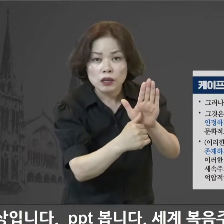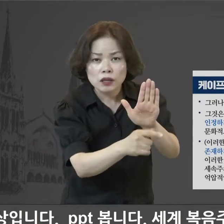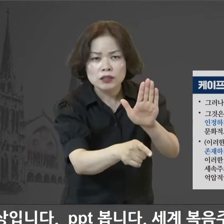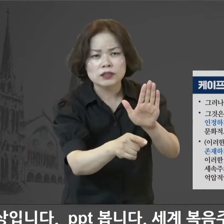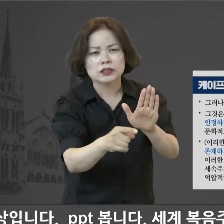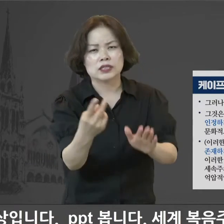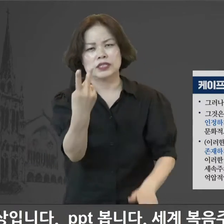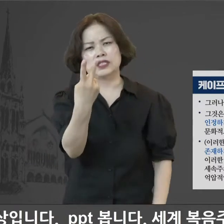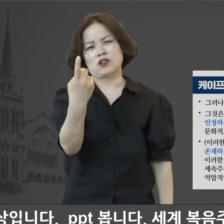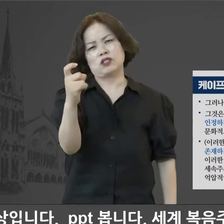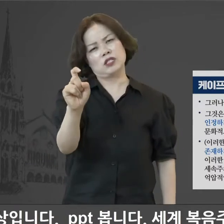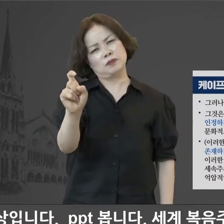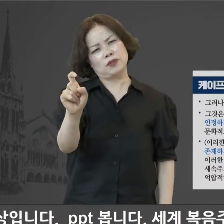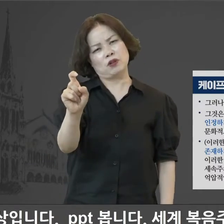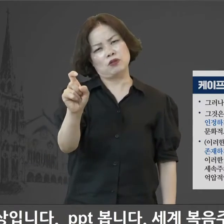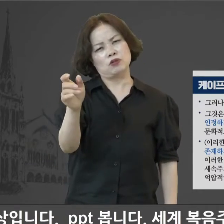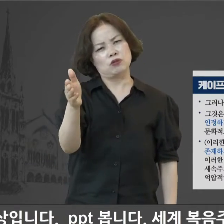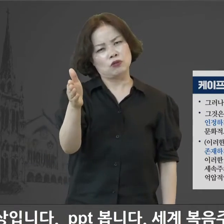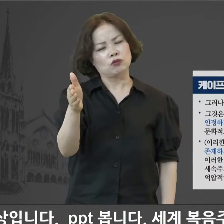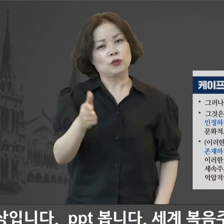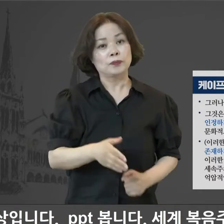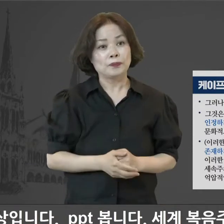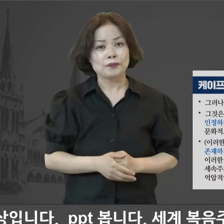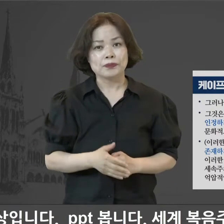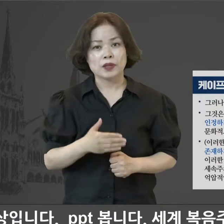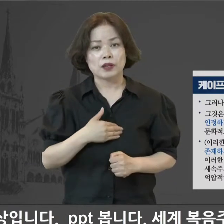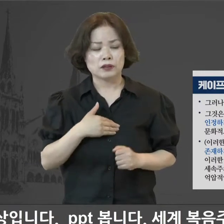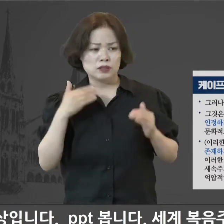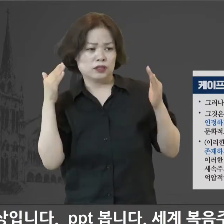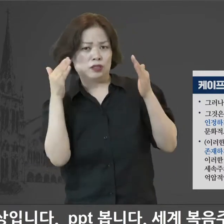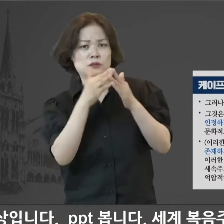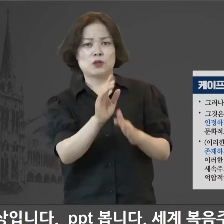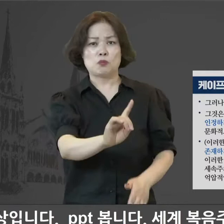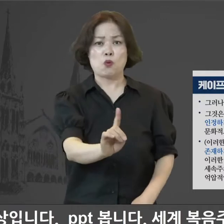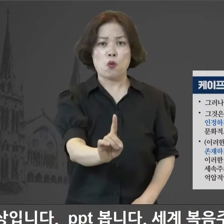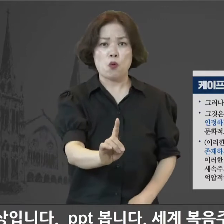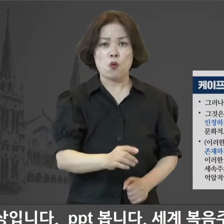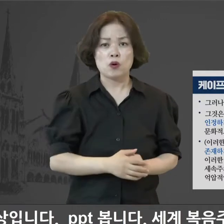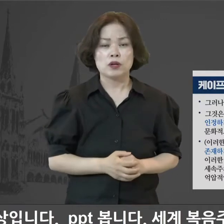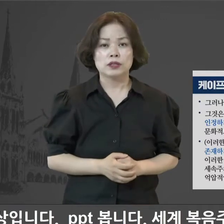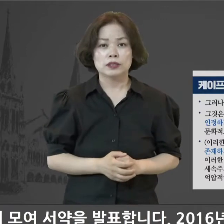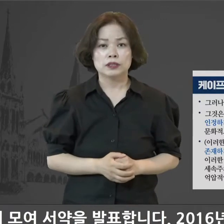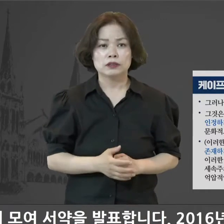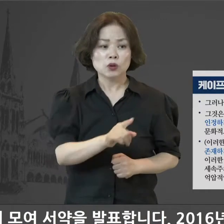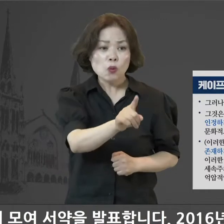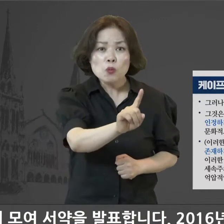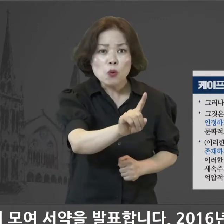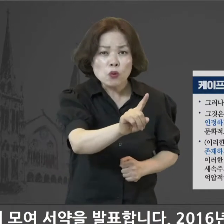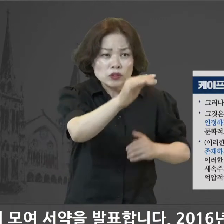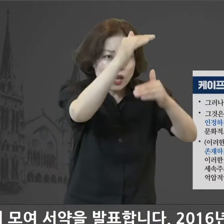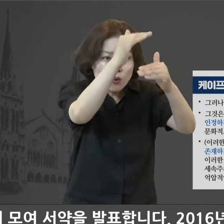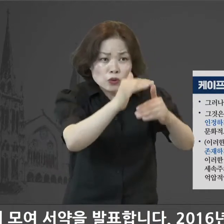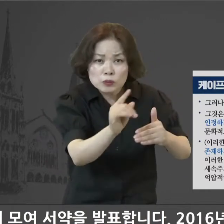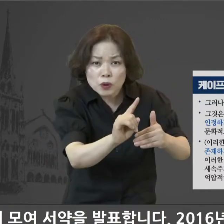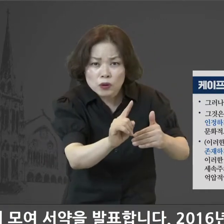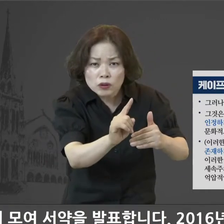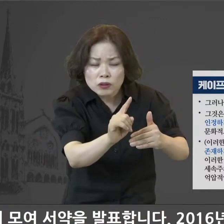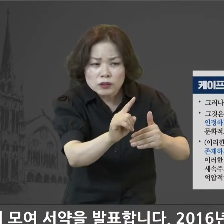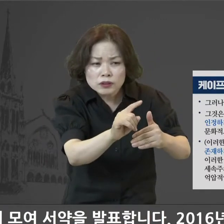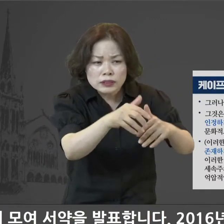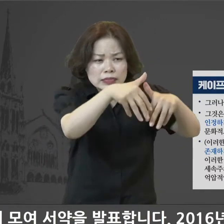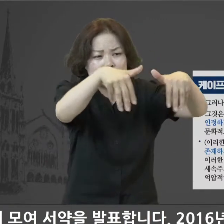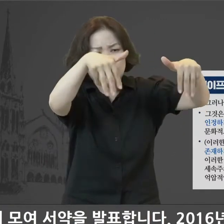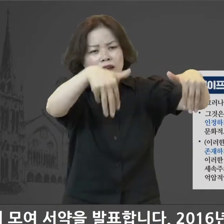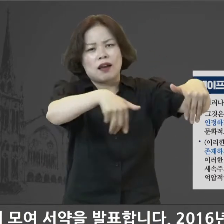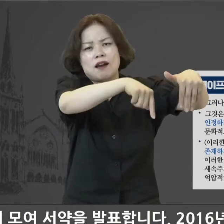이제 2010년도인데요. 제가 굉장히 주목하는 게 뭐냐면 이제 저것이 어떤 세계적인 큰 흐름 속에